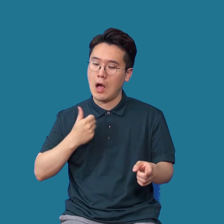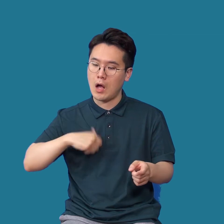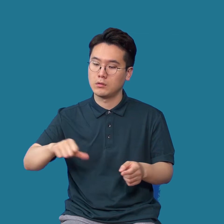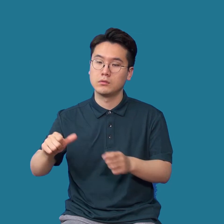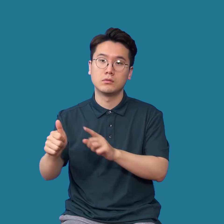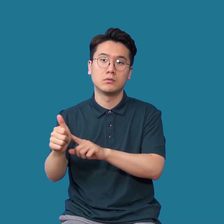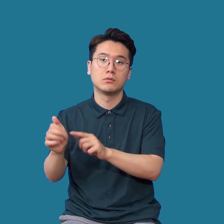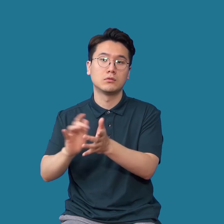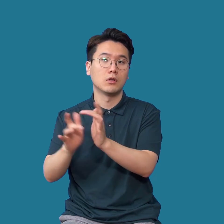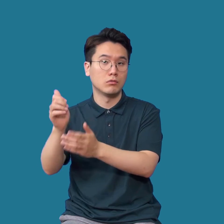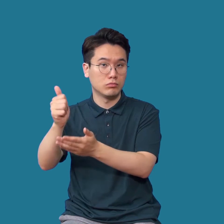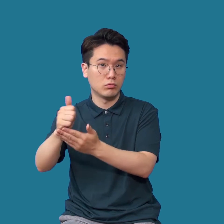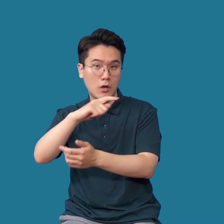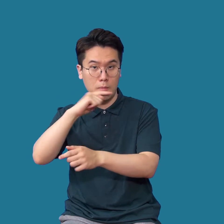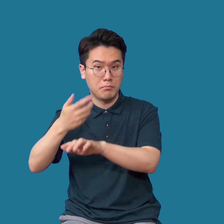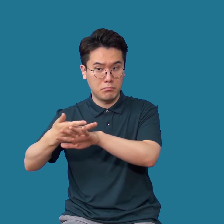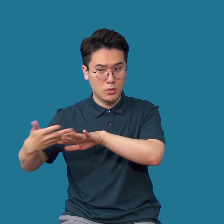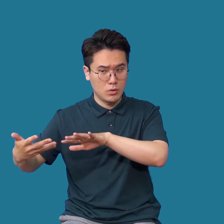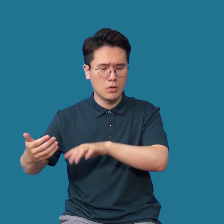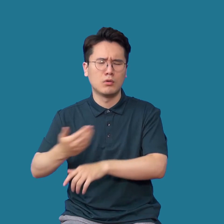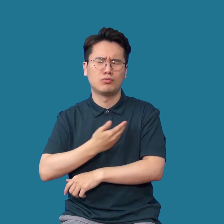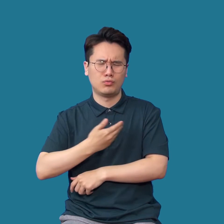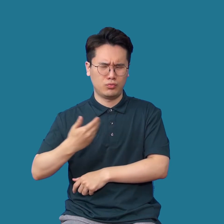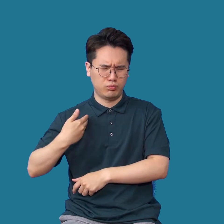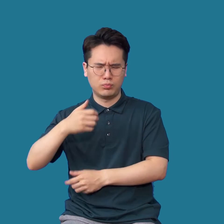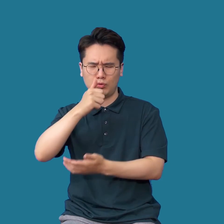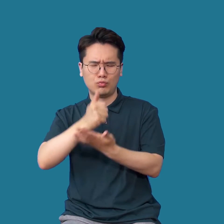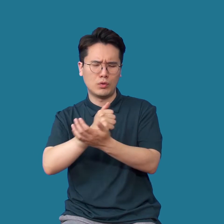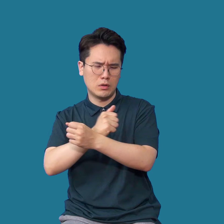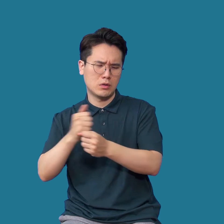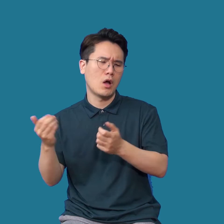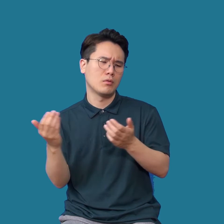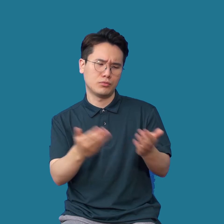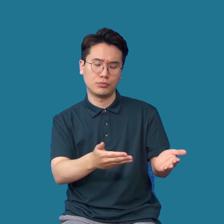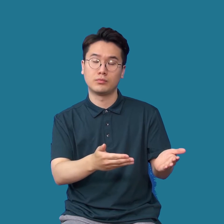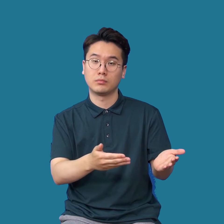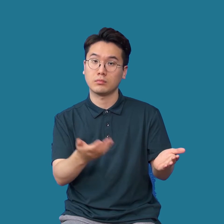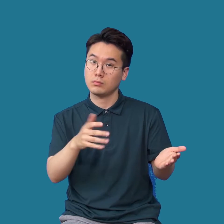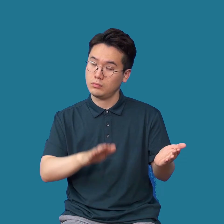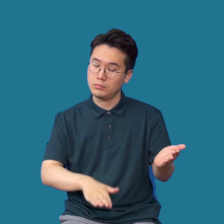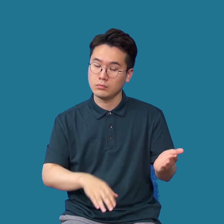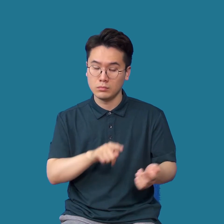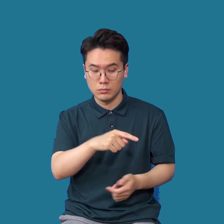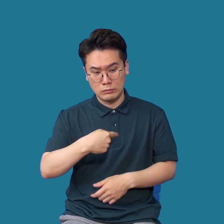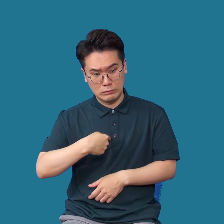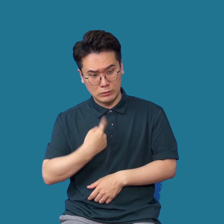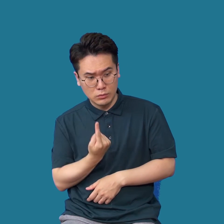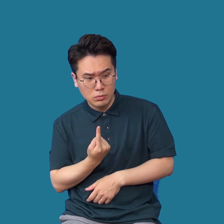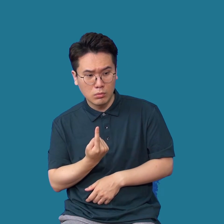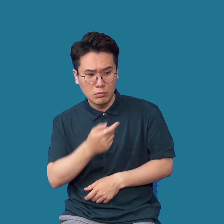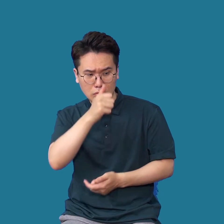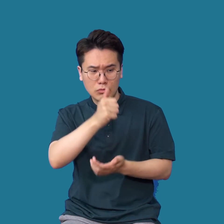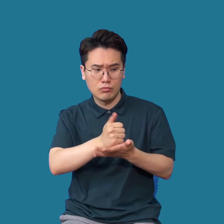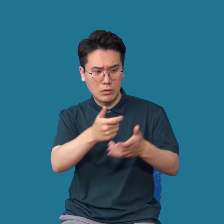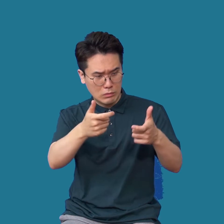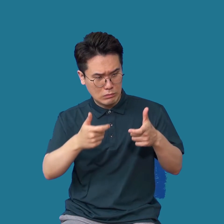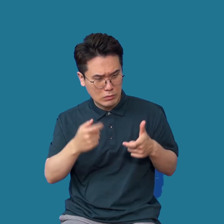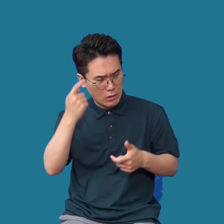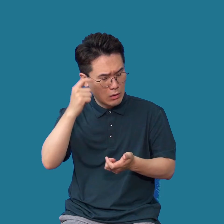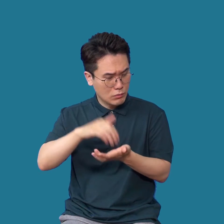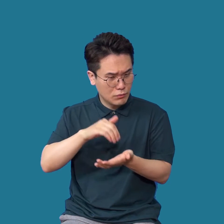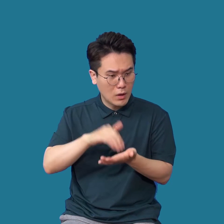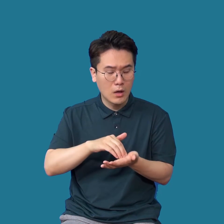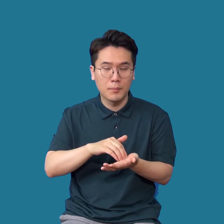너에게는 만족스럽지 않다는 거지. 내가 만족스러워하는, 충분하다고 하는 예수의 피를